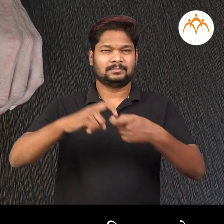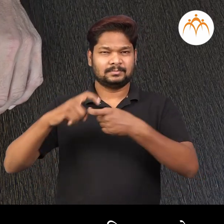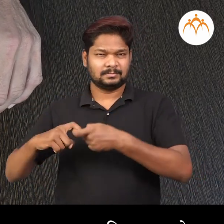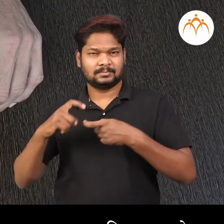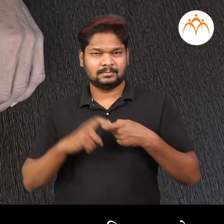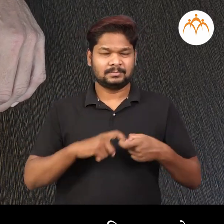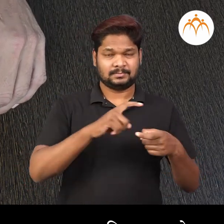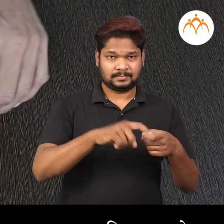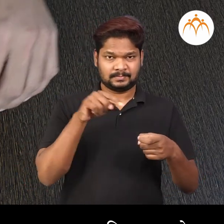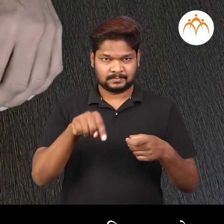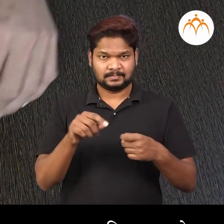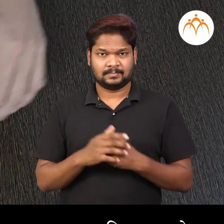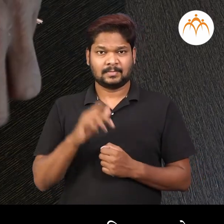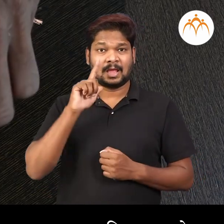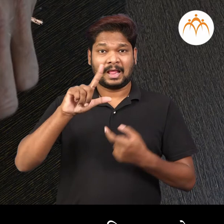एडिसन